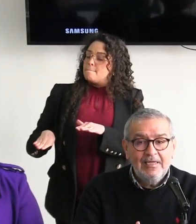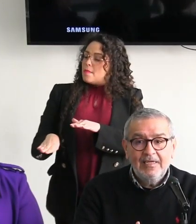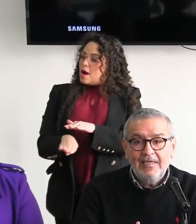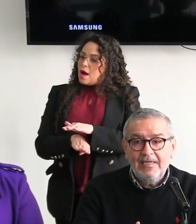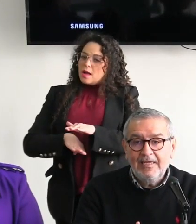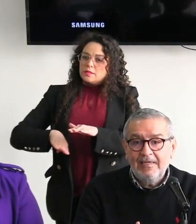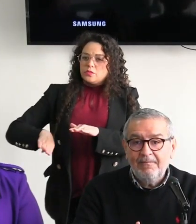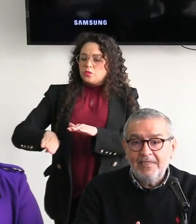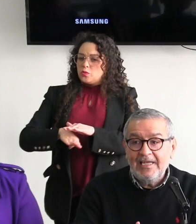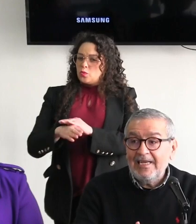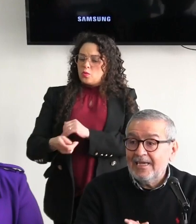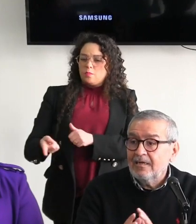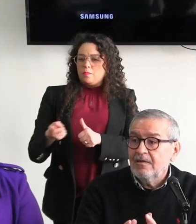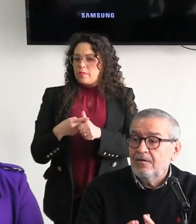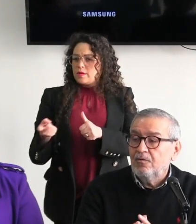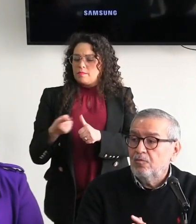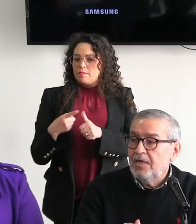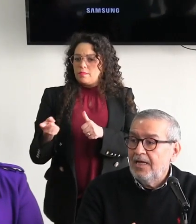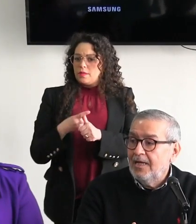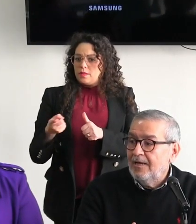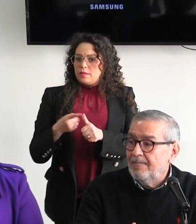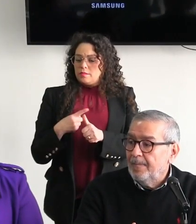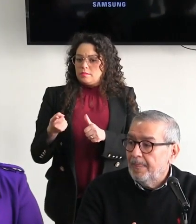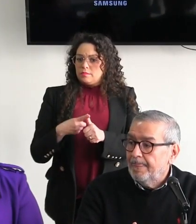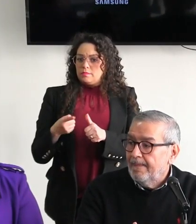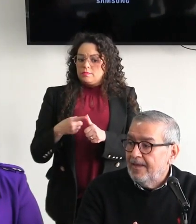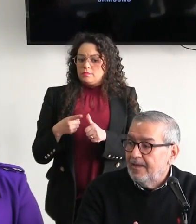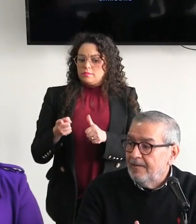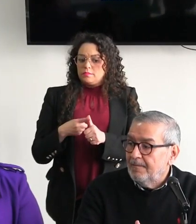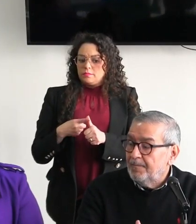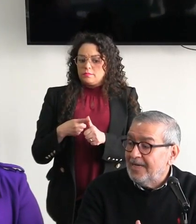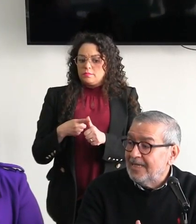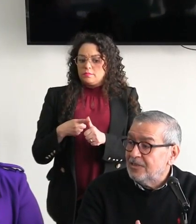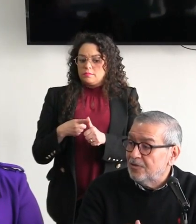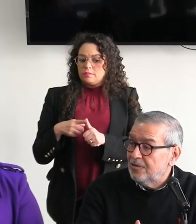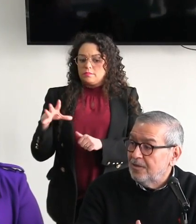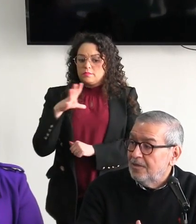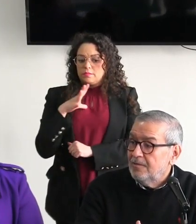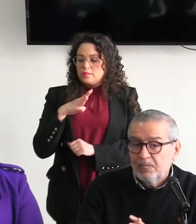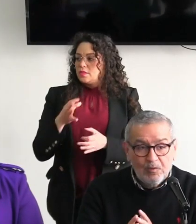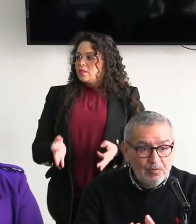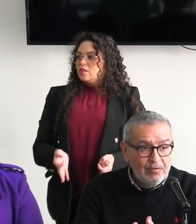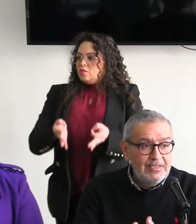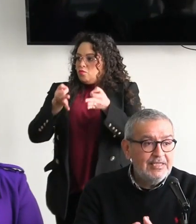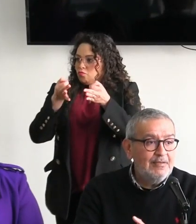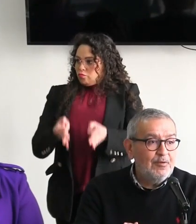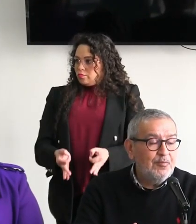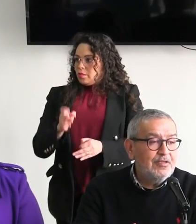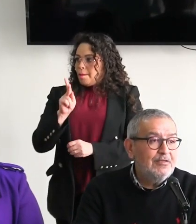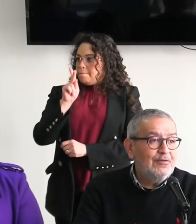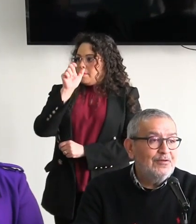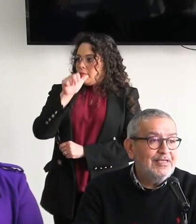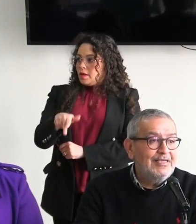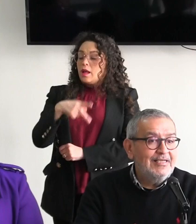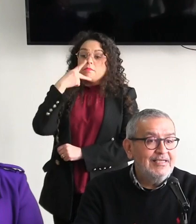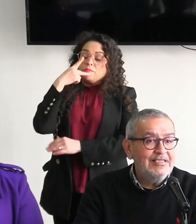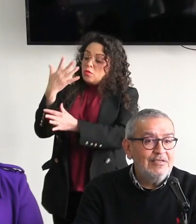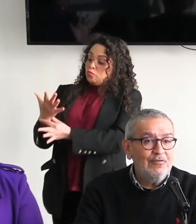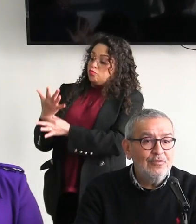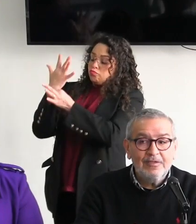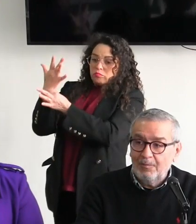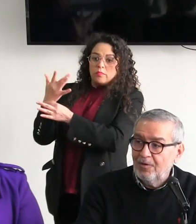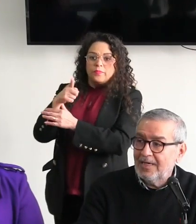de tener una planeación, como lo dice el propio título